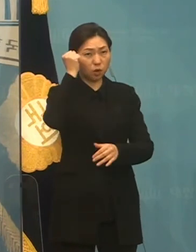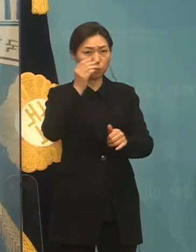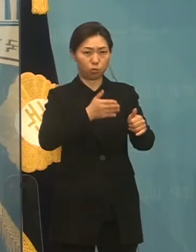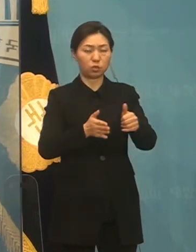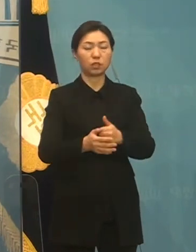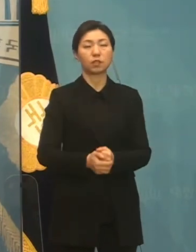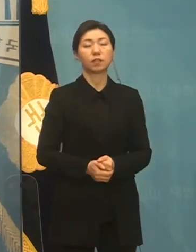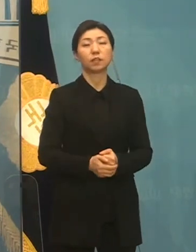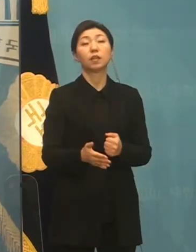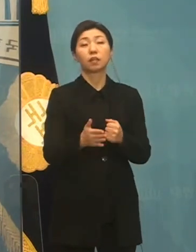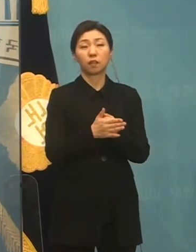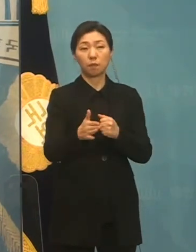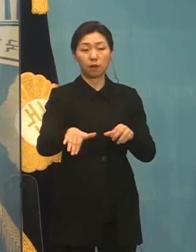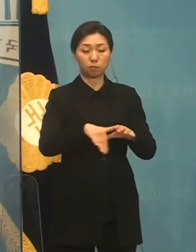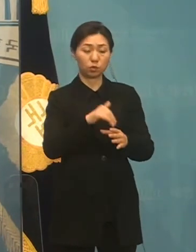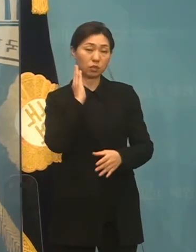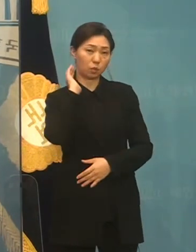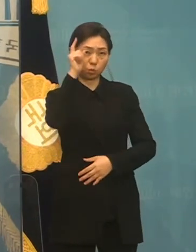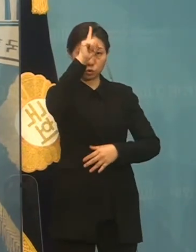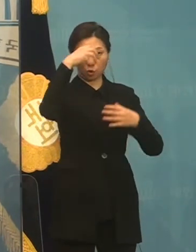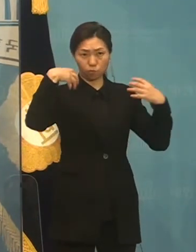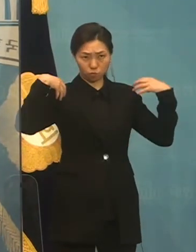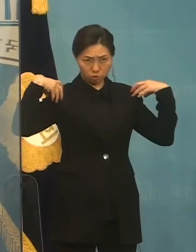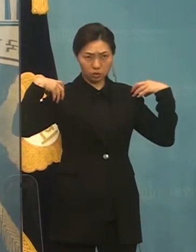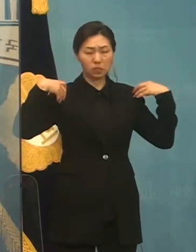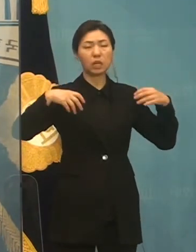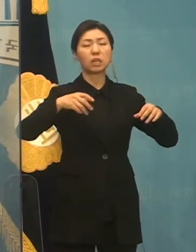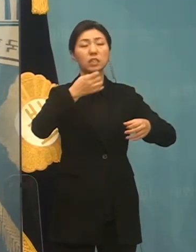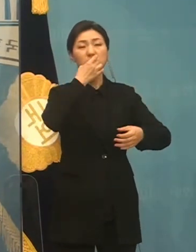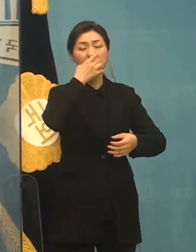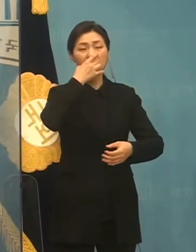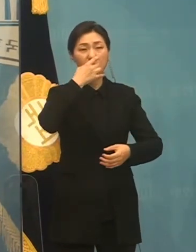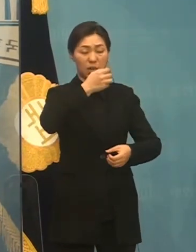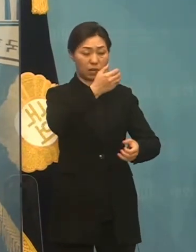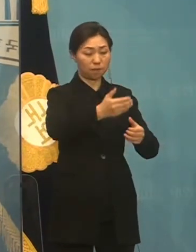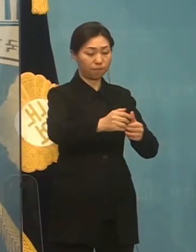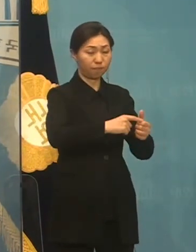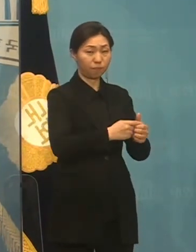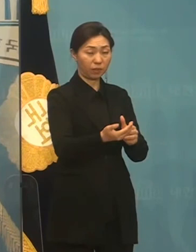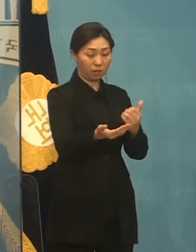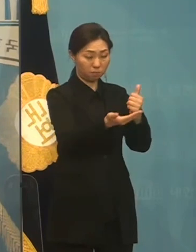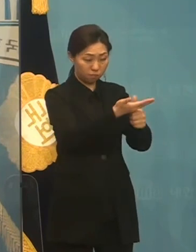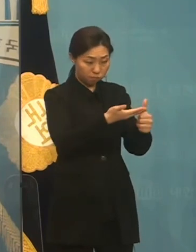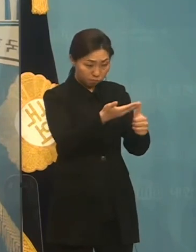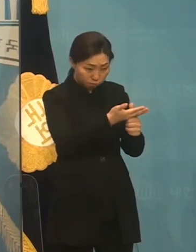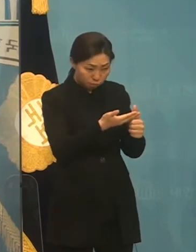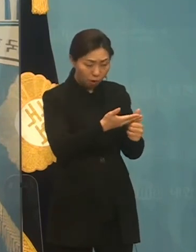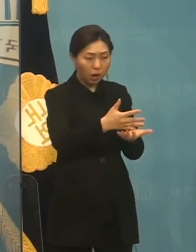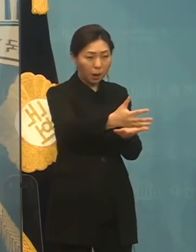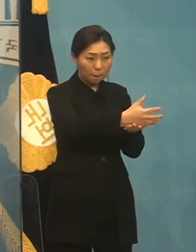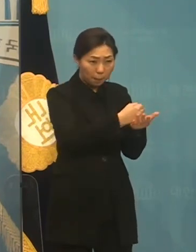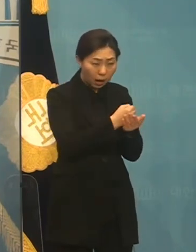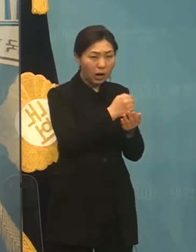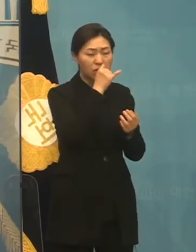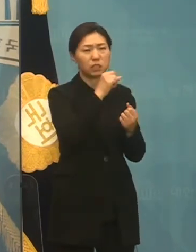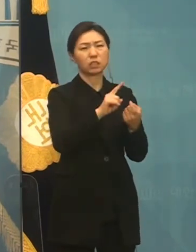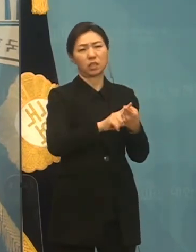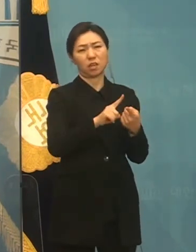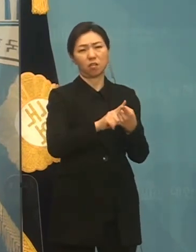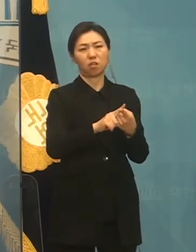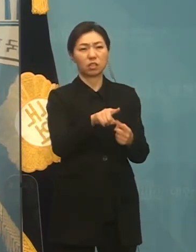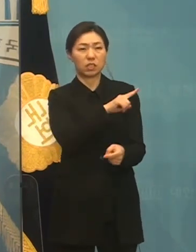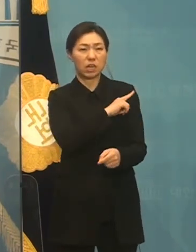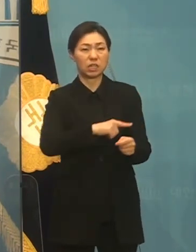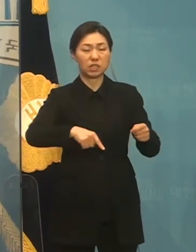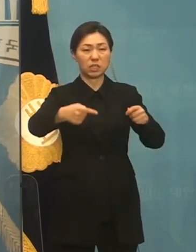그렇기 때문에 문재인 정부는 쌀 생산 도전과 쌀값 정상화를 제1호 농정공약으로